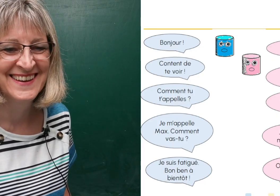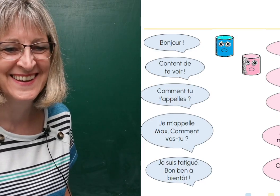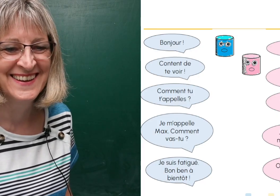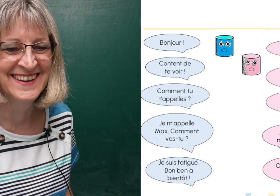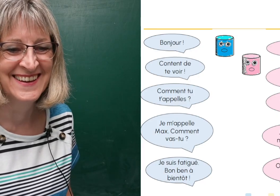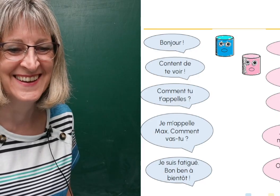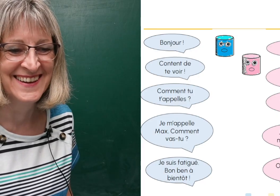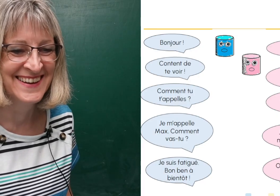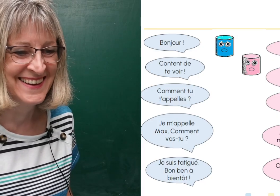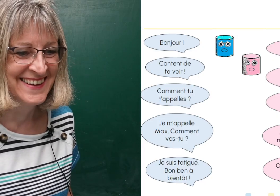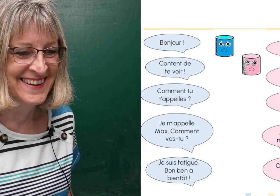Euh,